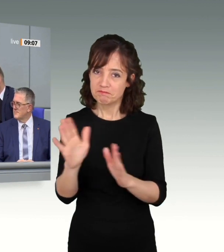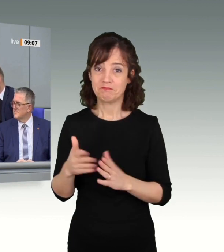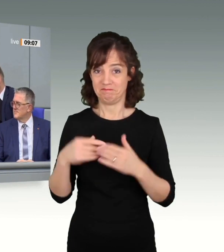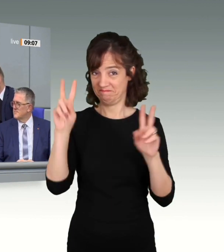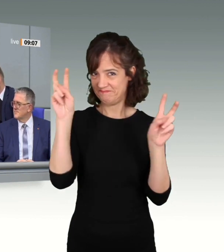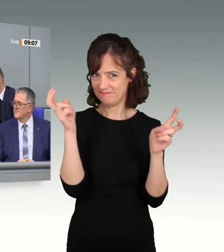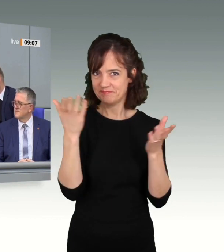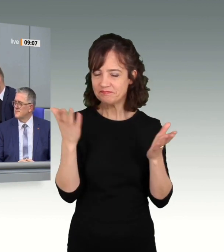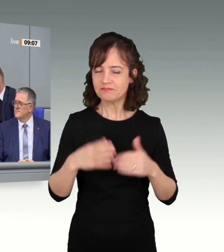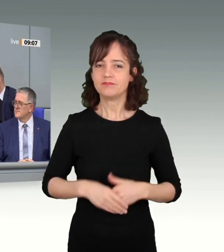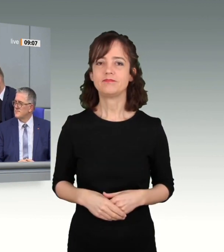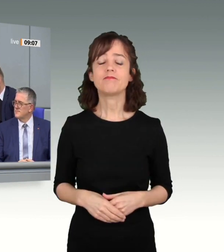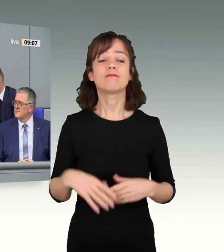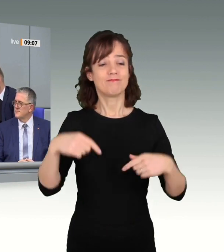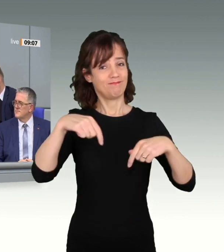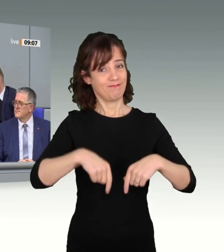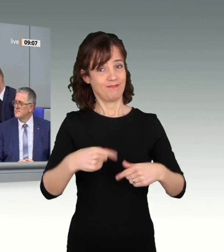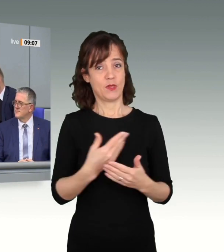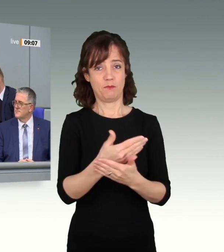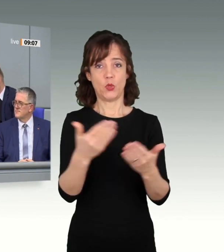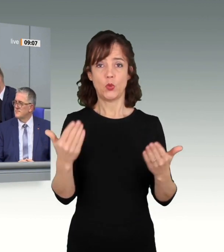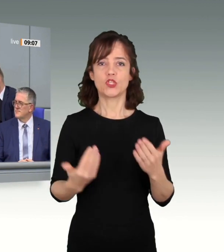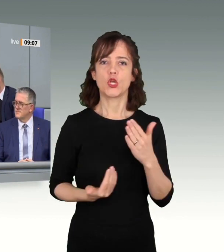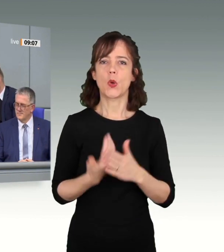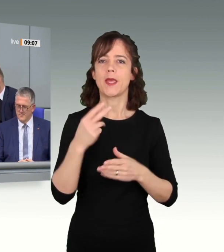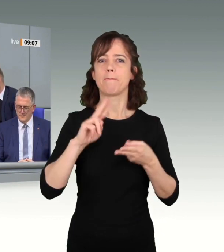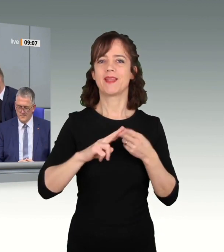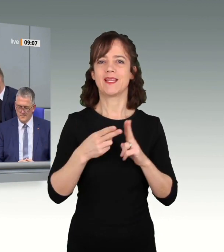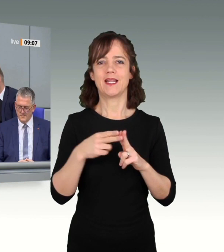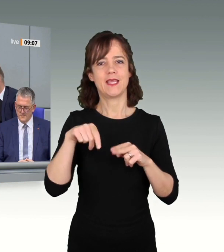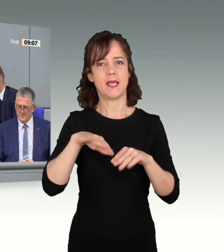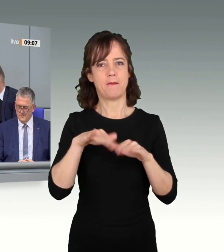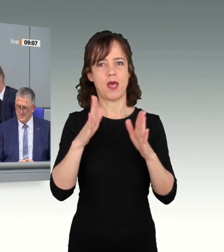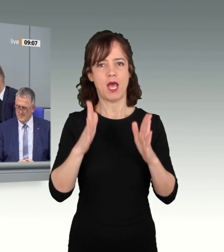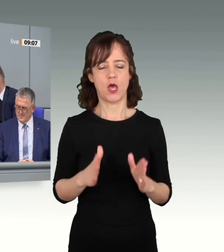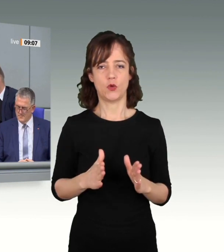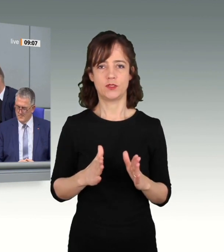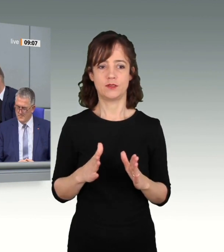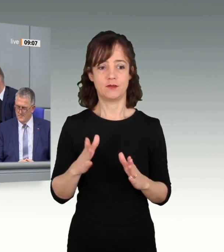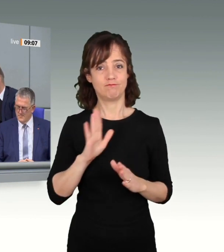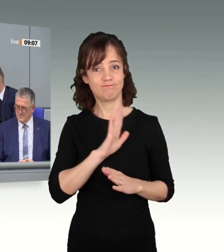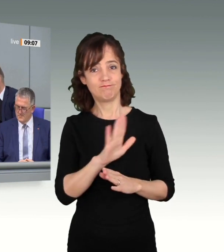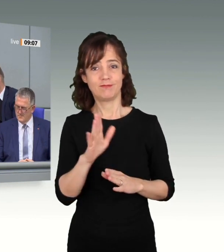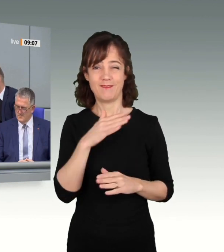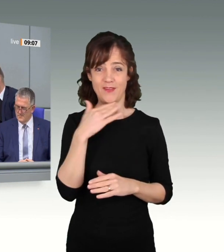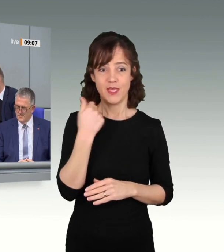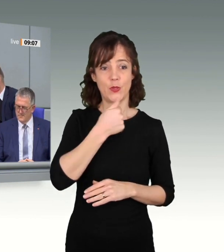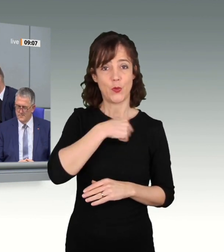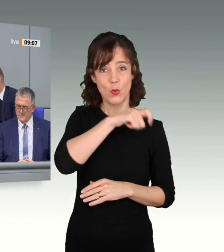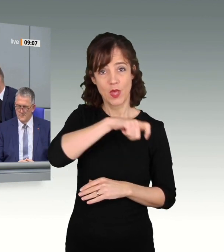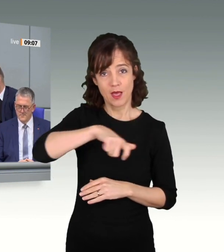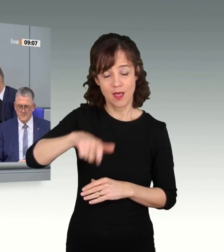zitiere. In unserer Mitte begrüße ich die neuen Mitglieder dieses Hauses, die mit ihrer großen Anzahl jüngerer